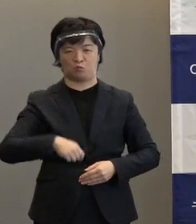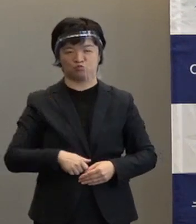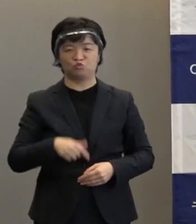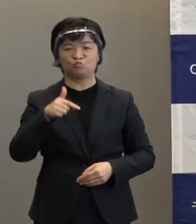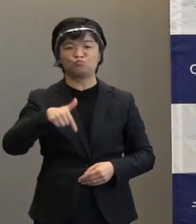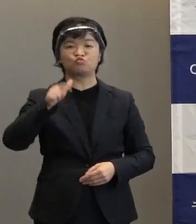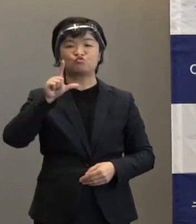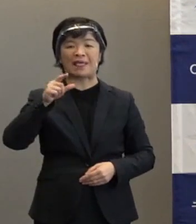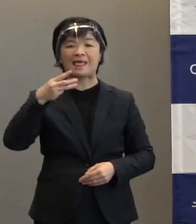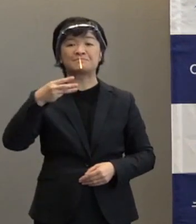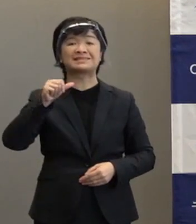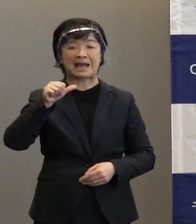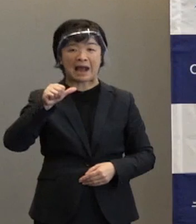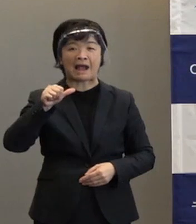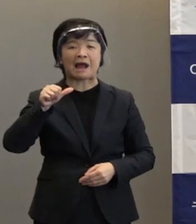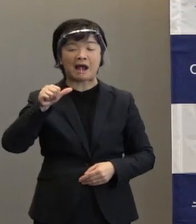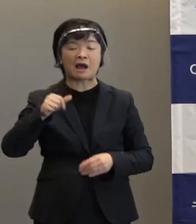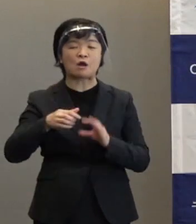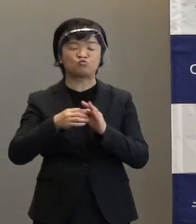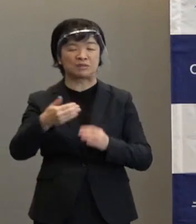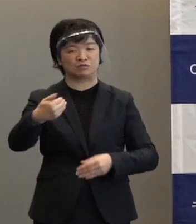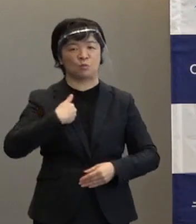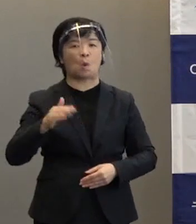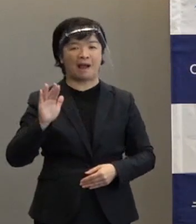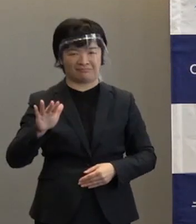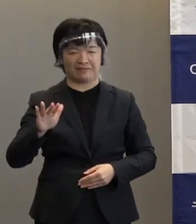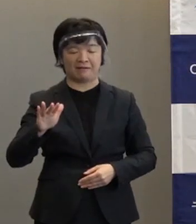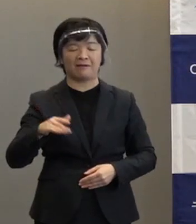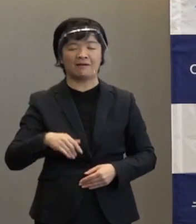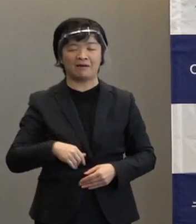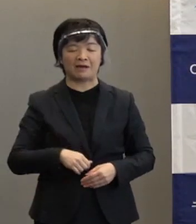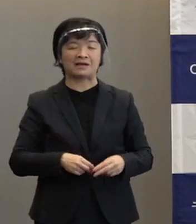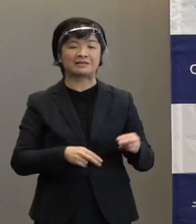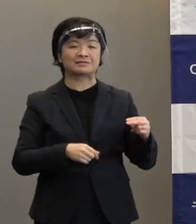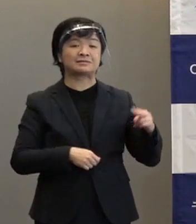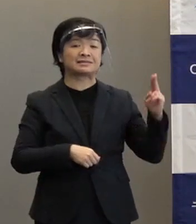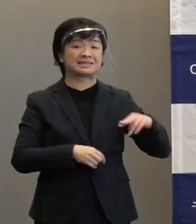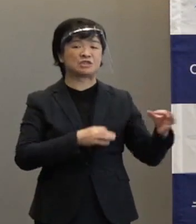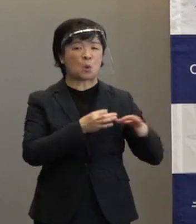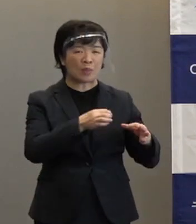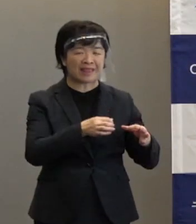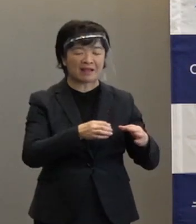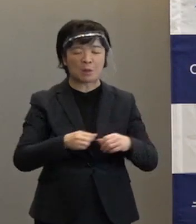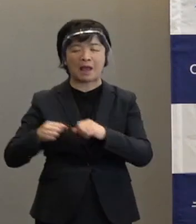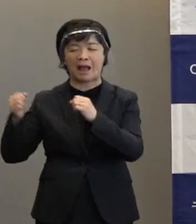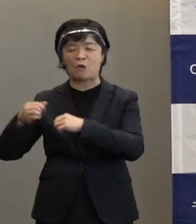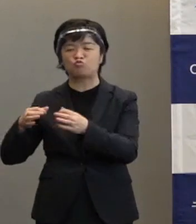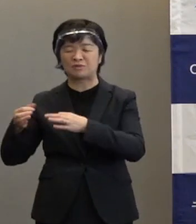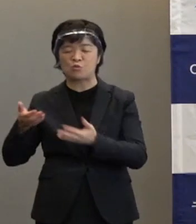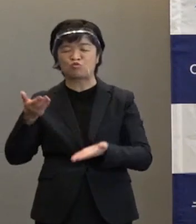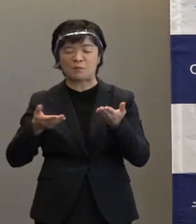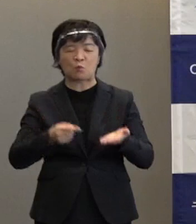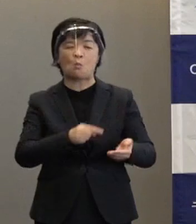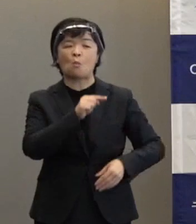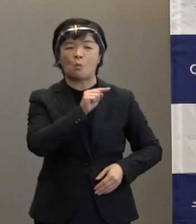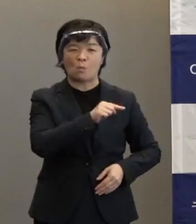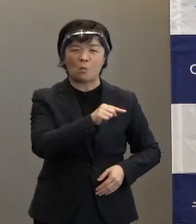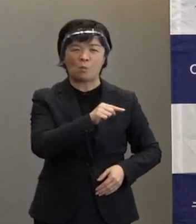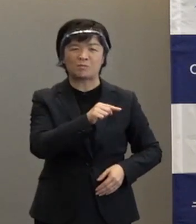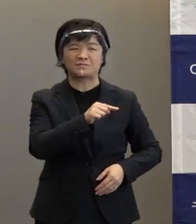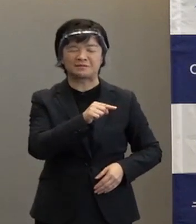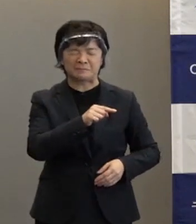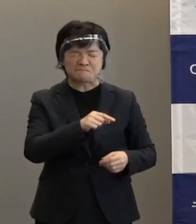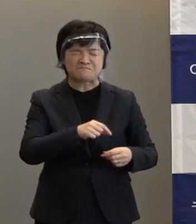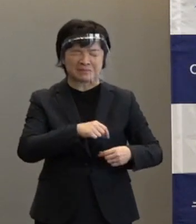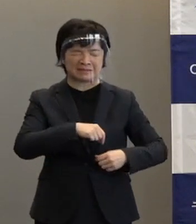のもご質問でございますが、認証店は確認というよりも高い水準の感染防止策を講じてい